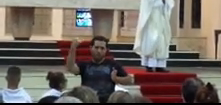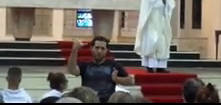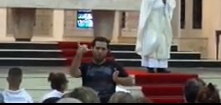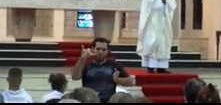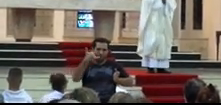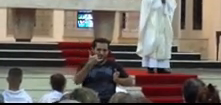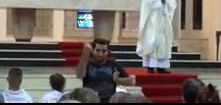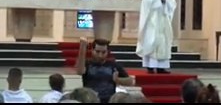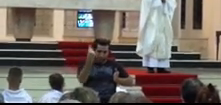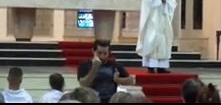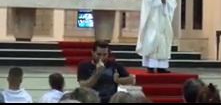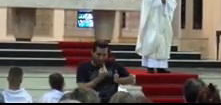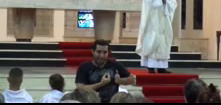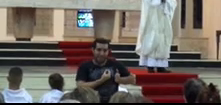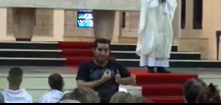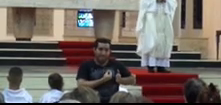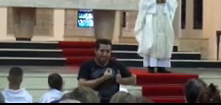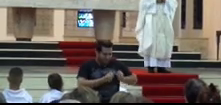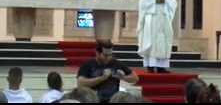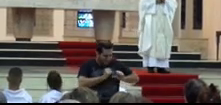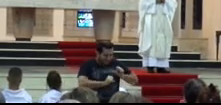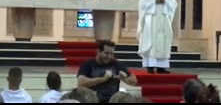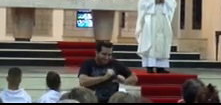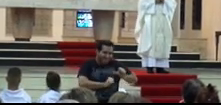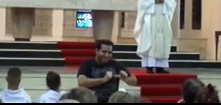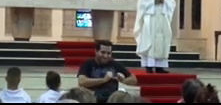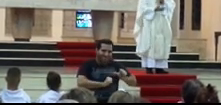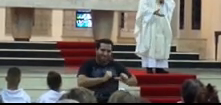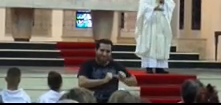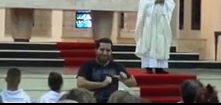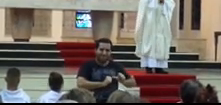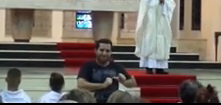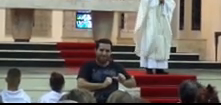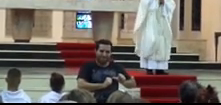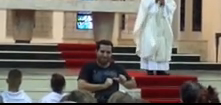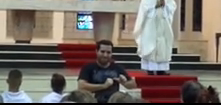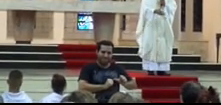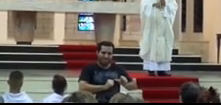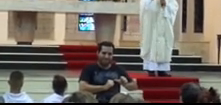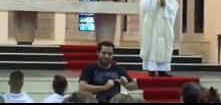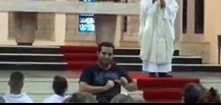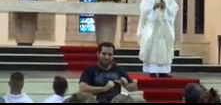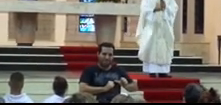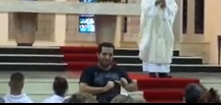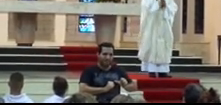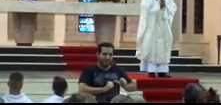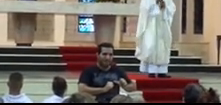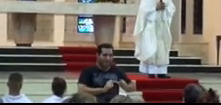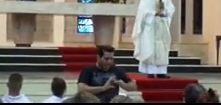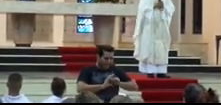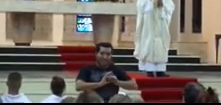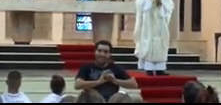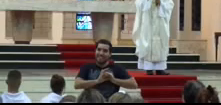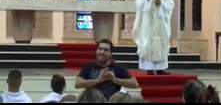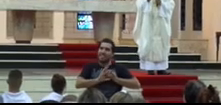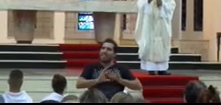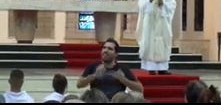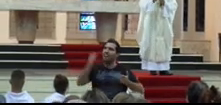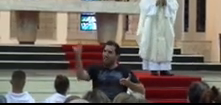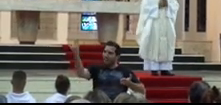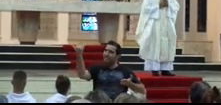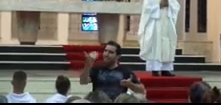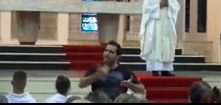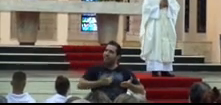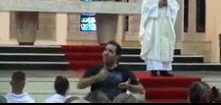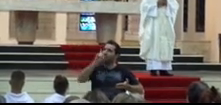Deus habite aí dentro de você. Deus, deixe que Jesus lave esse coração,